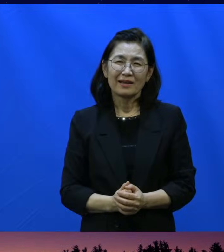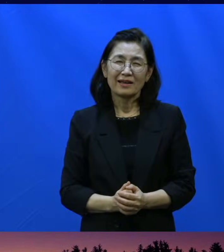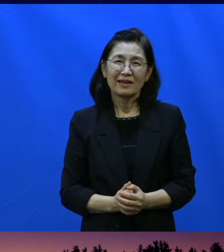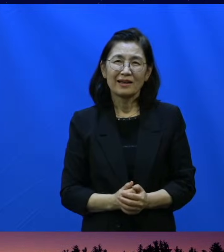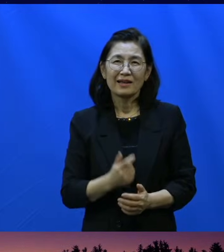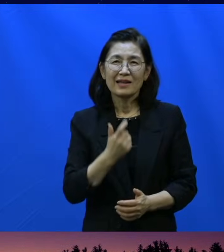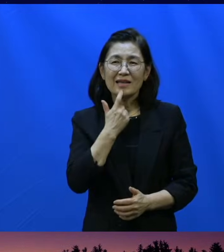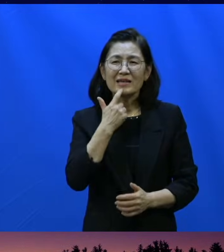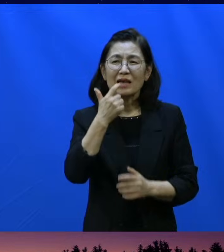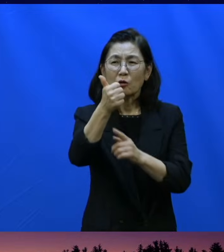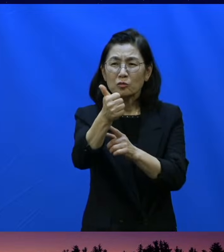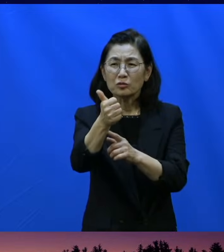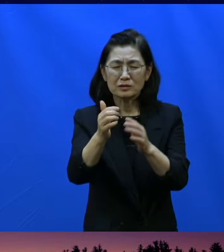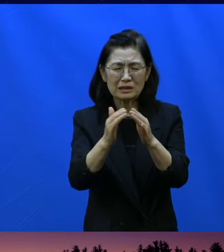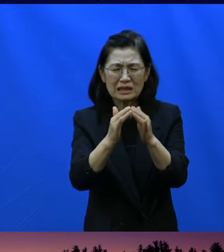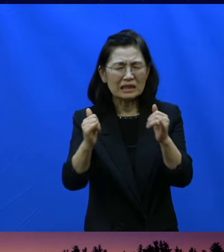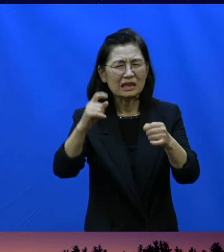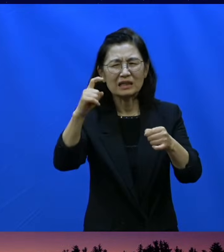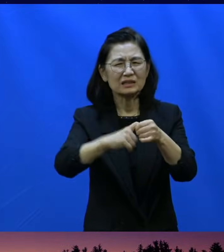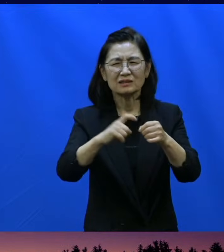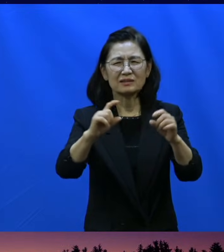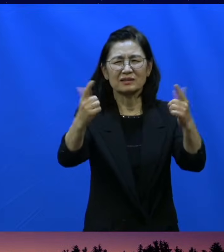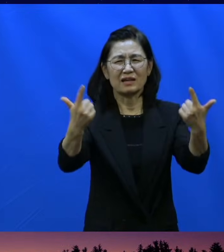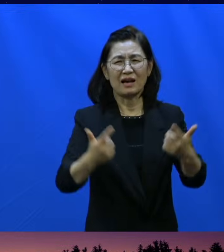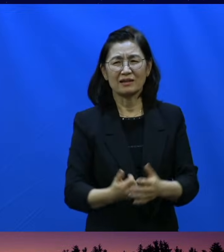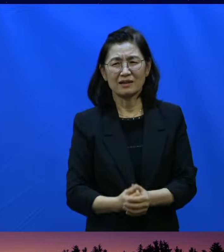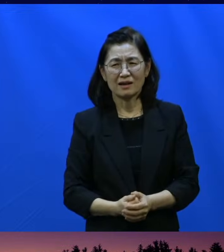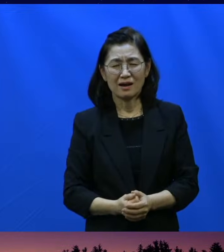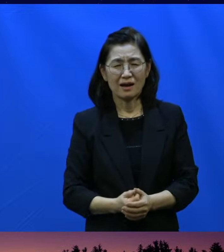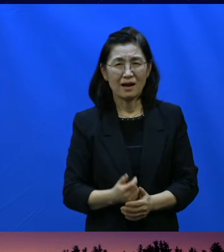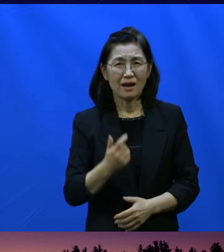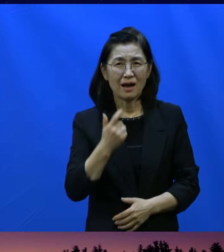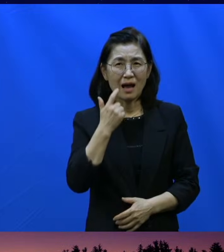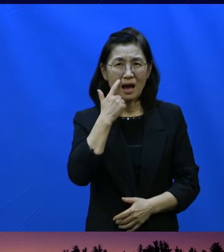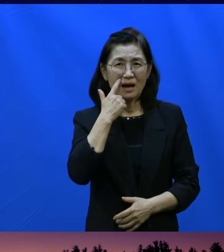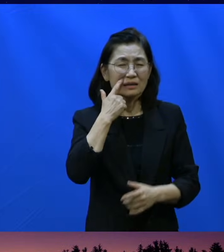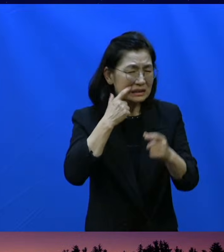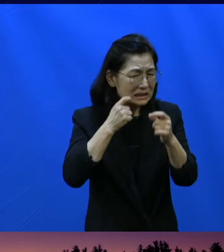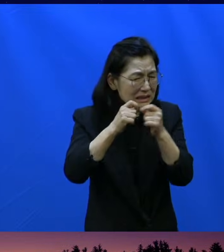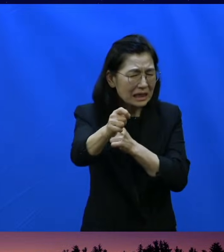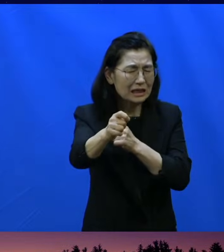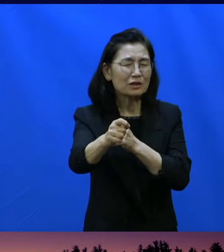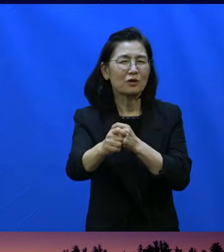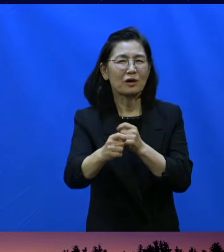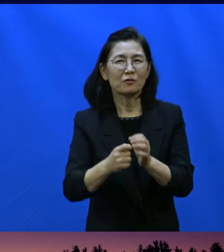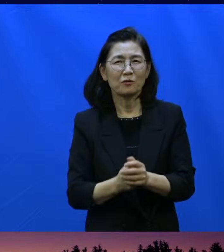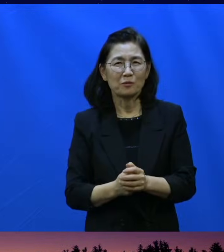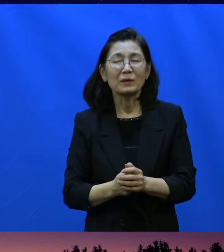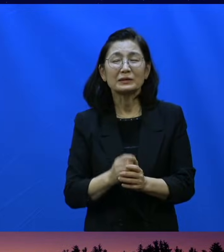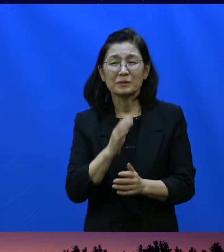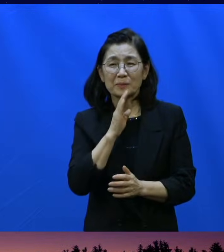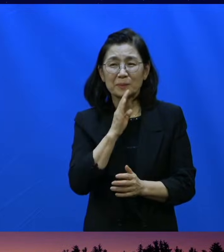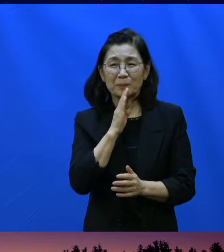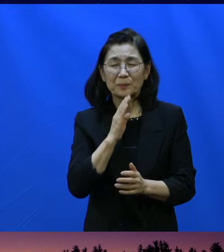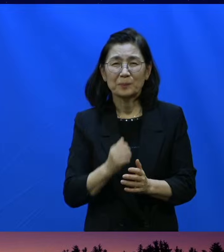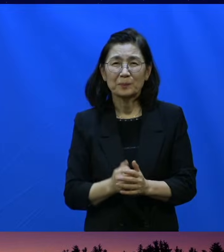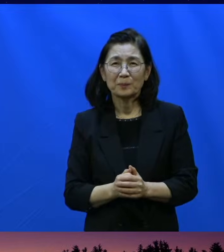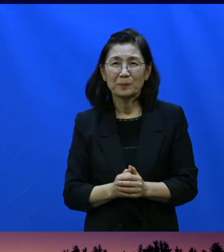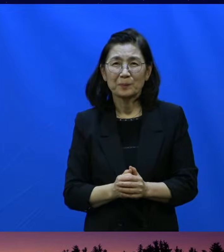야곱은 진짜 인간미 없어요. 어떻게 그렇게 해요, 그죠? 아버지까지 속이고. 머리가 보통 비상한 게